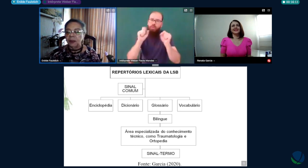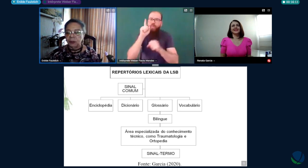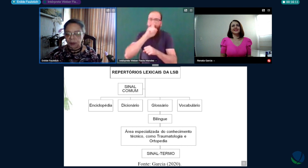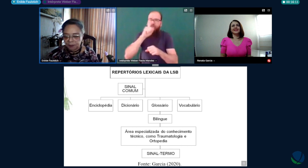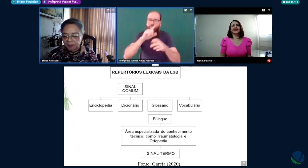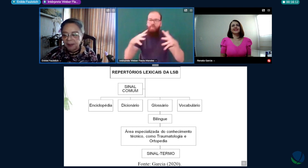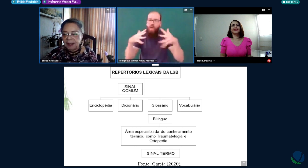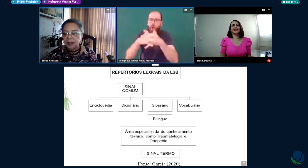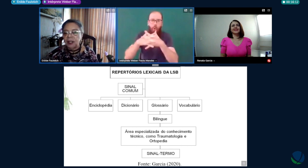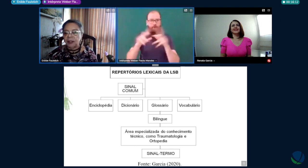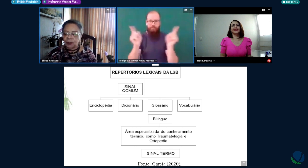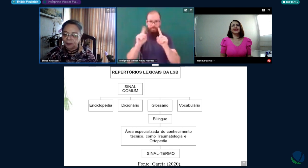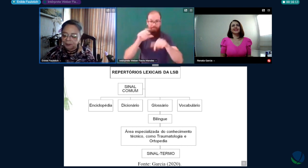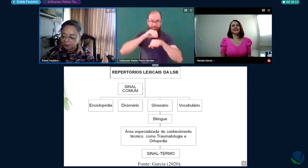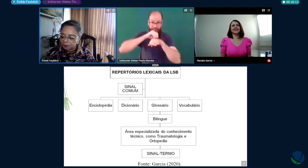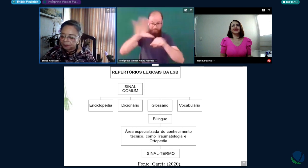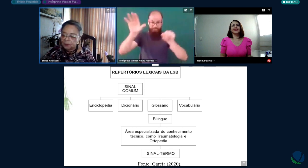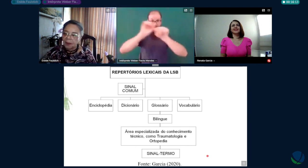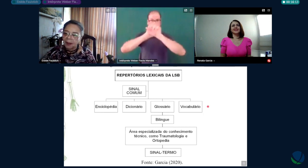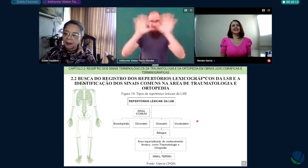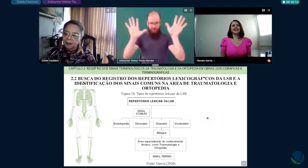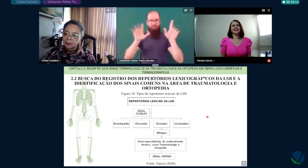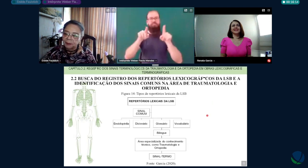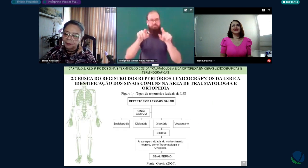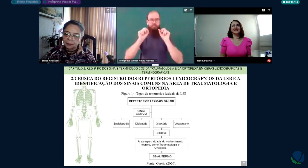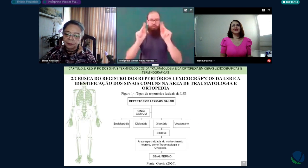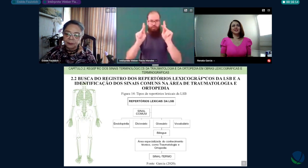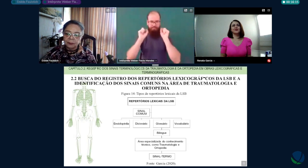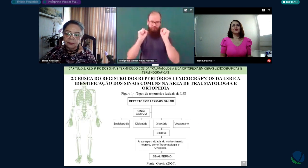no conteúdo. Adiante.